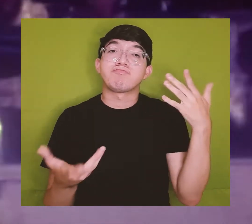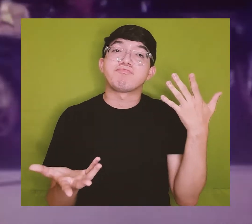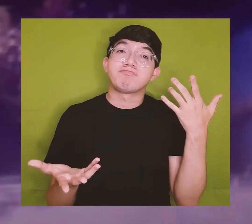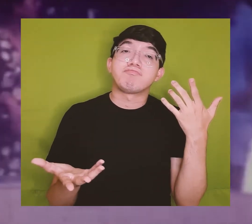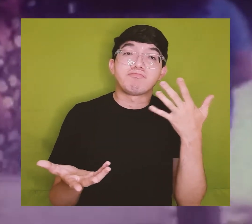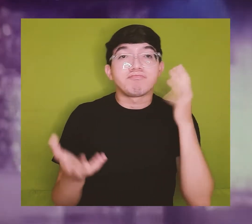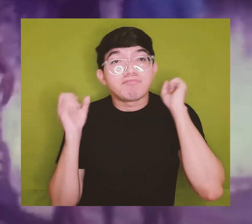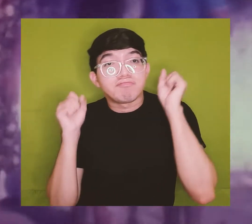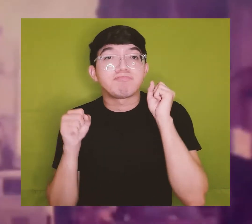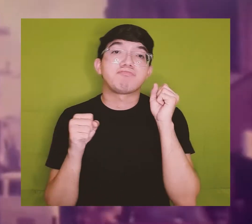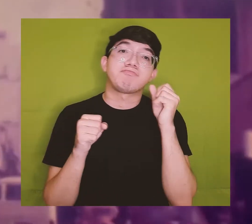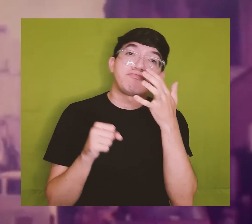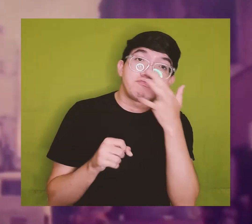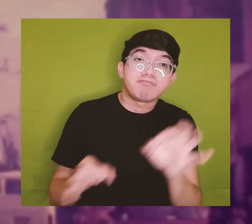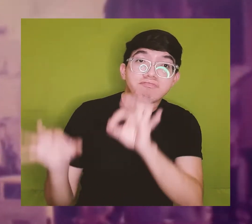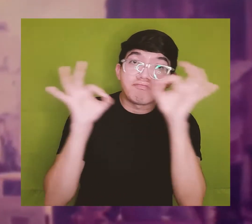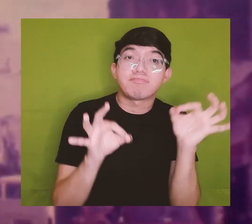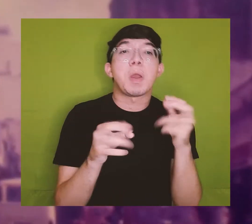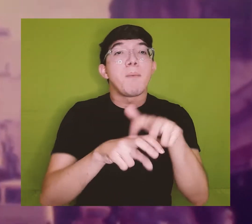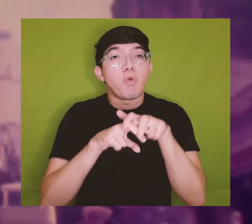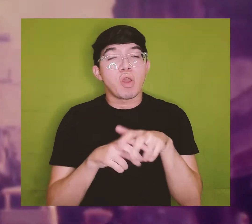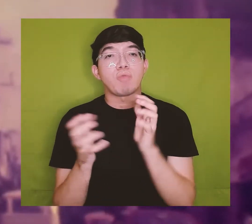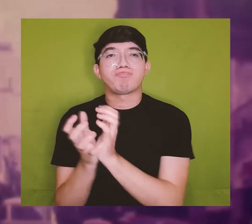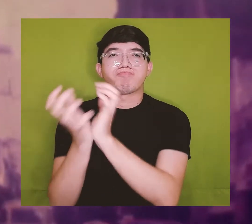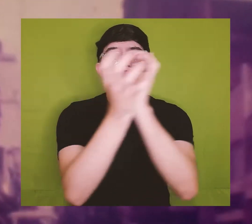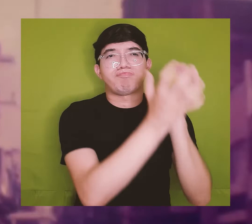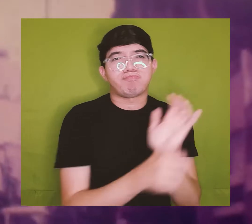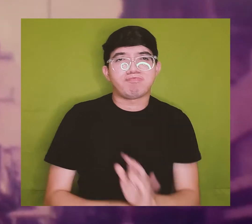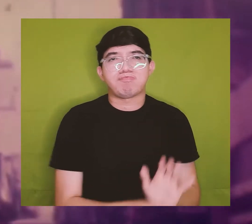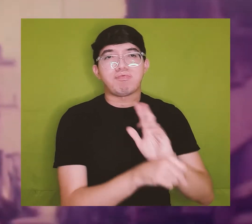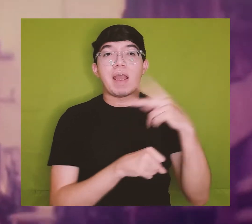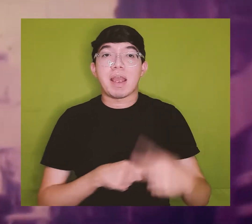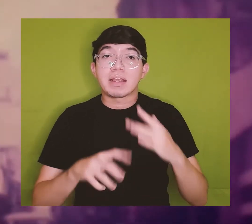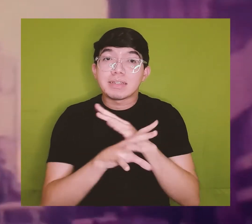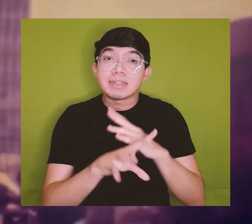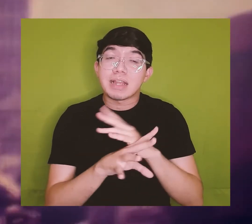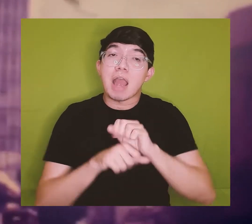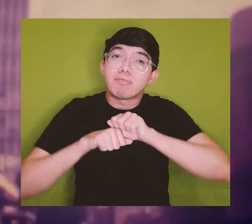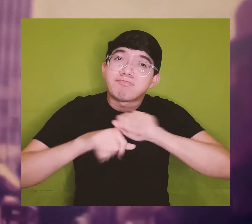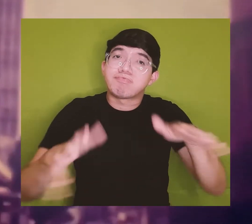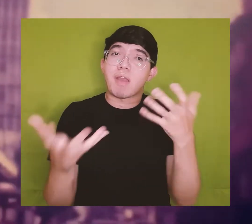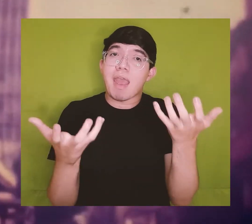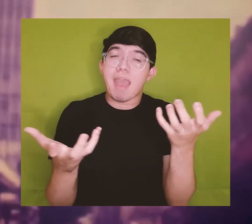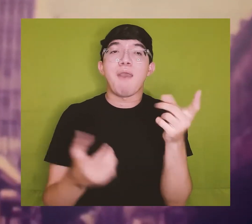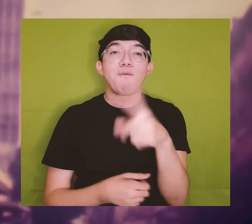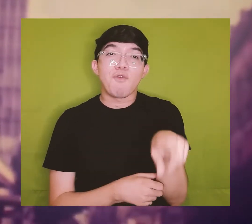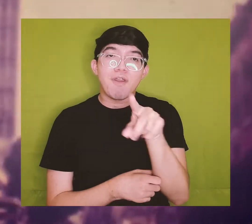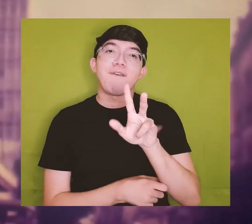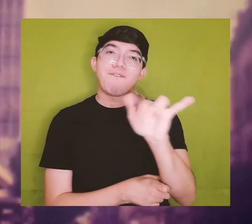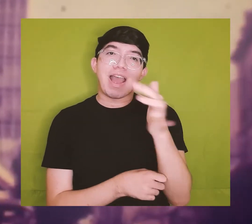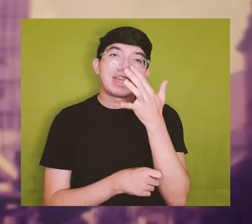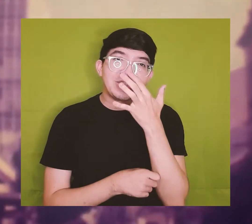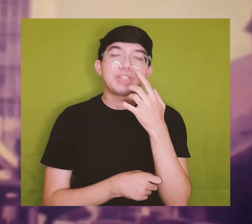convidando pessoas de vários cineclubes da cidade, né? E a gente viu agora, ou vocês viram, ou vão ver ainda depois que